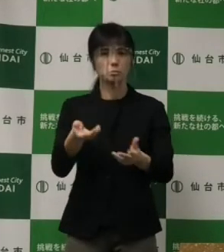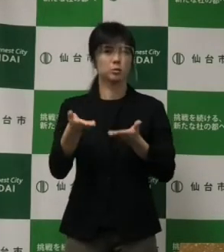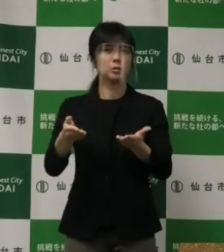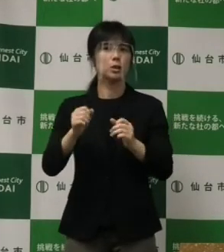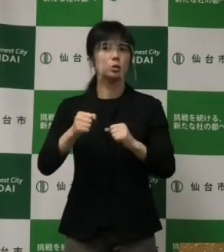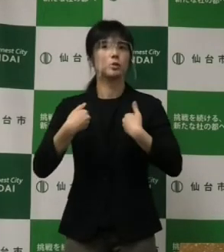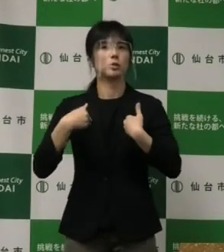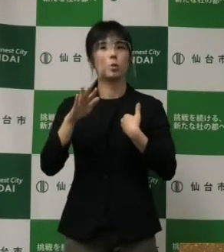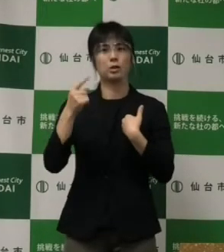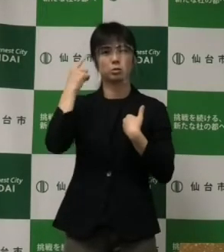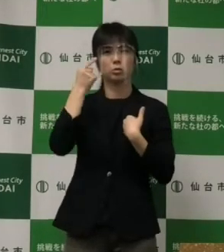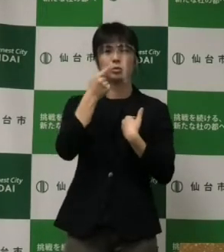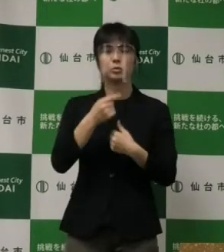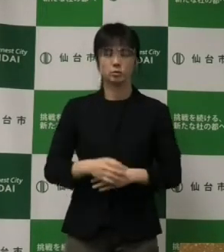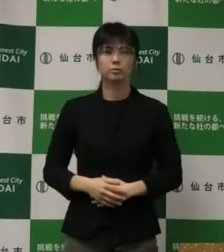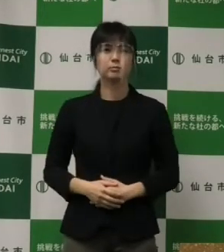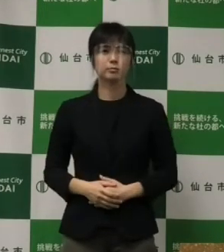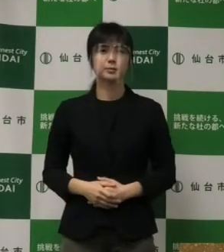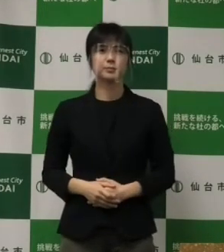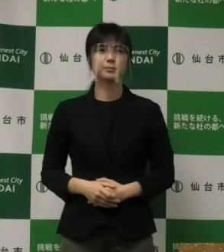だろうというふうに思っています。